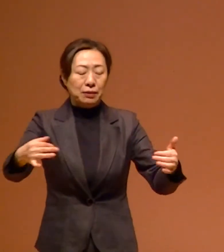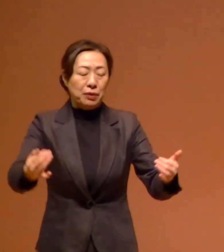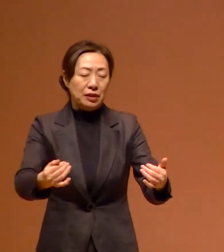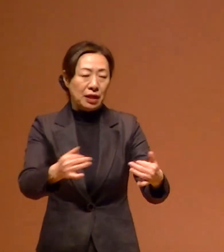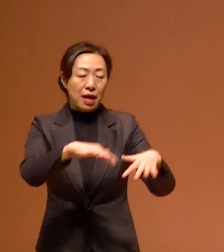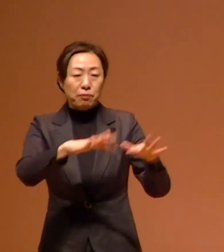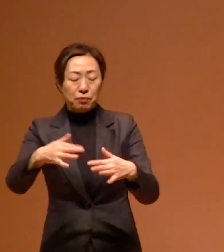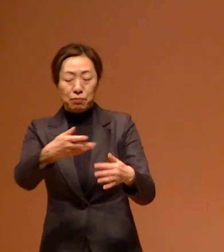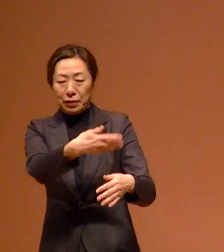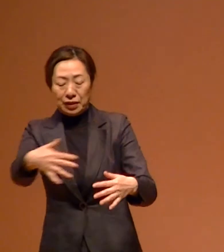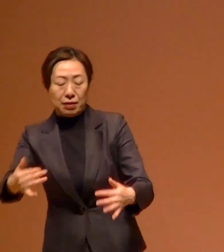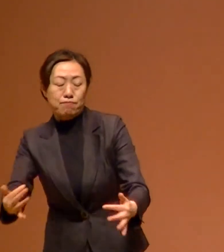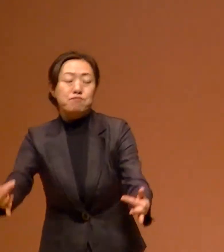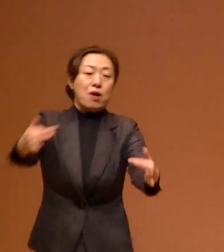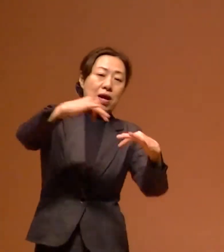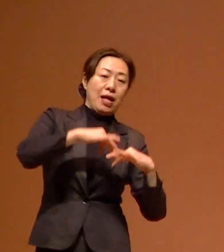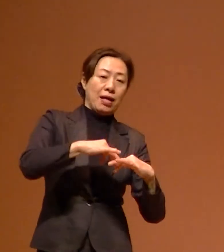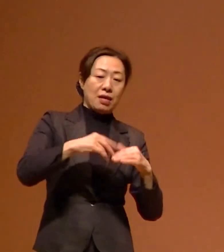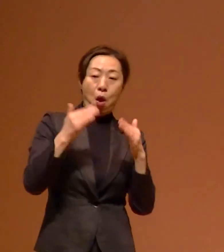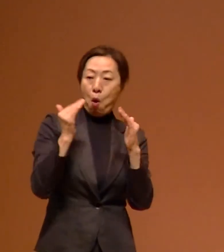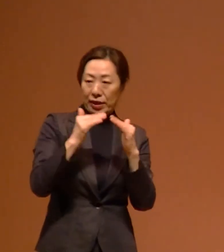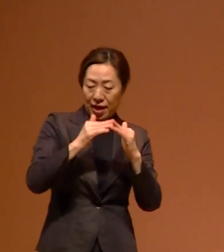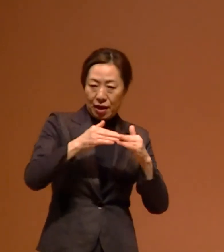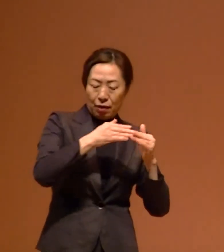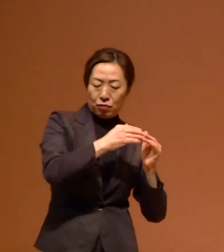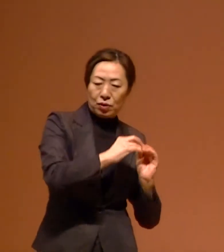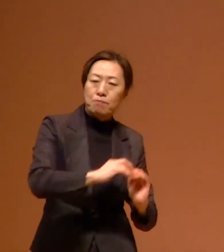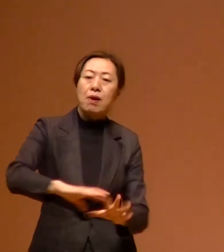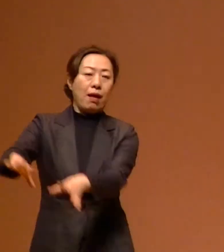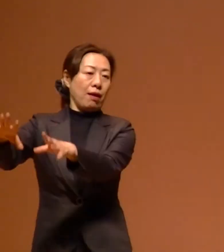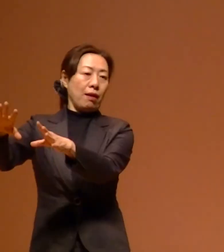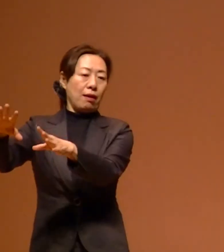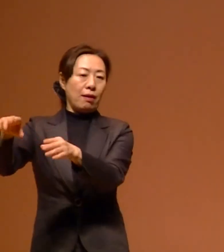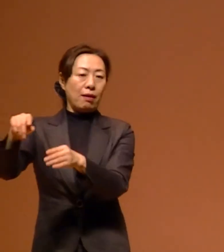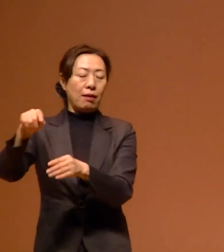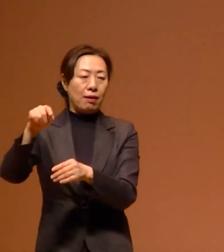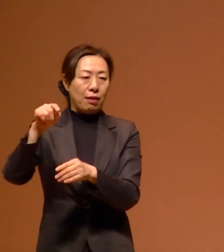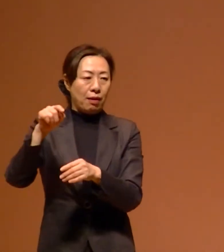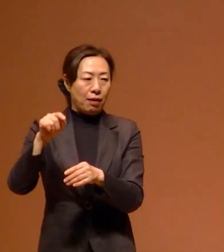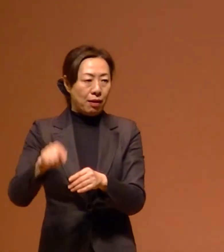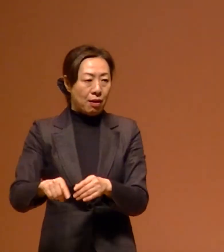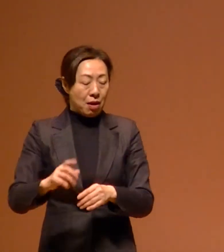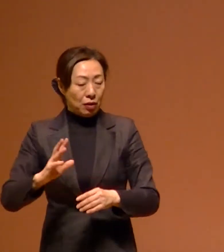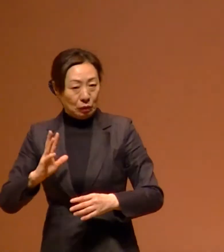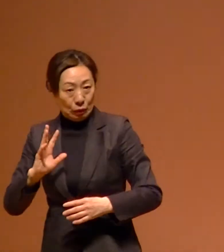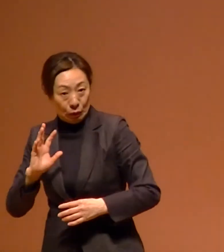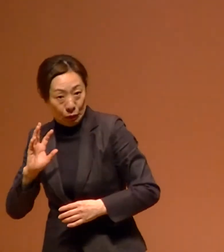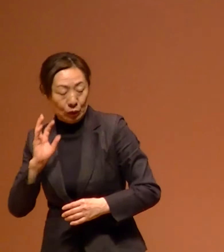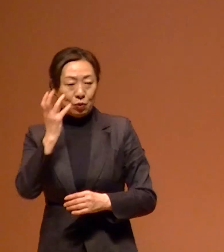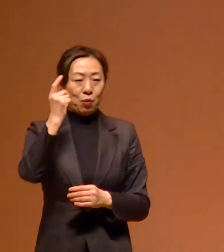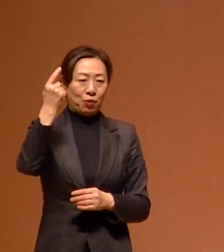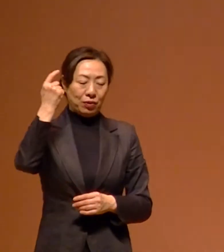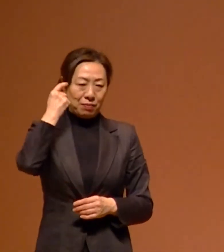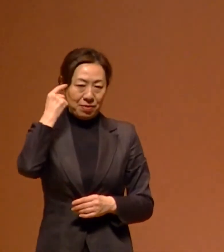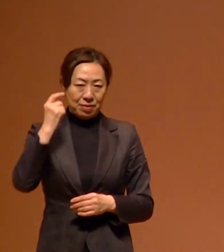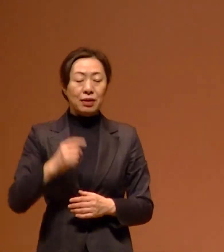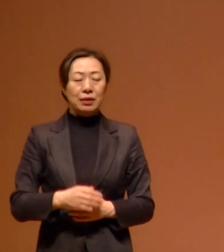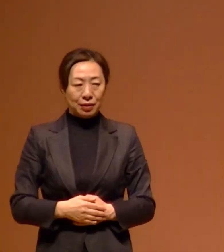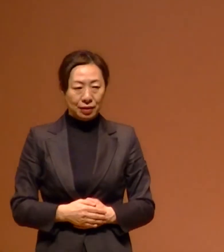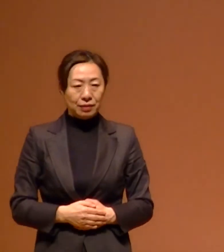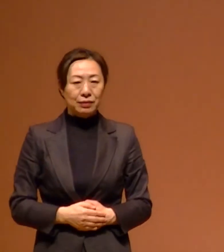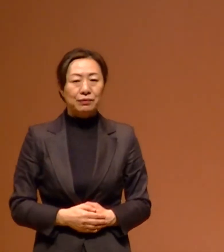、うちがもう流れ始まってます。これはもうすごいなって言って、